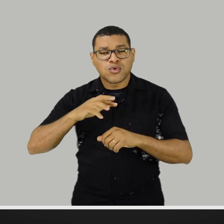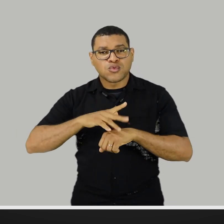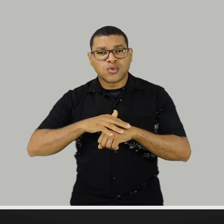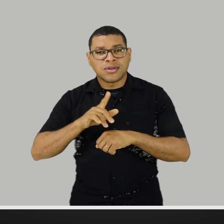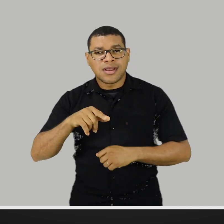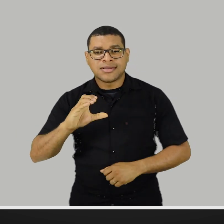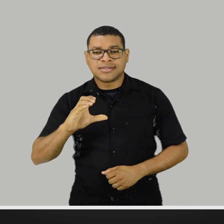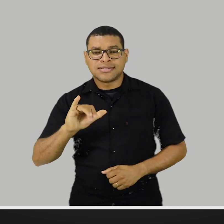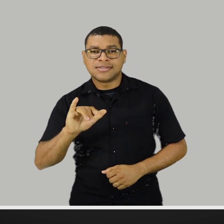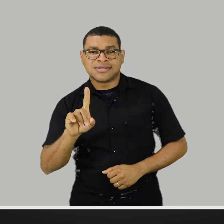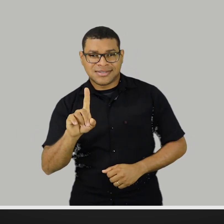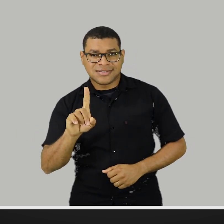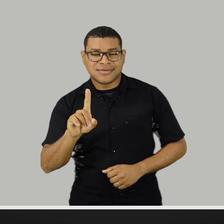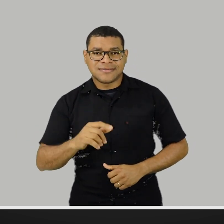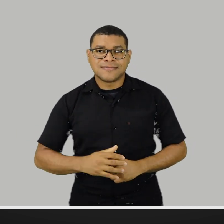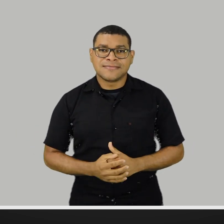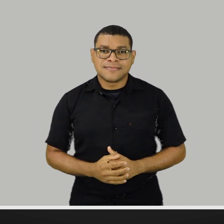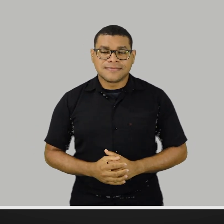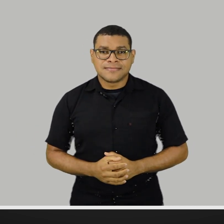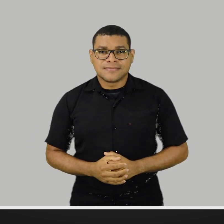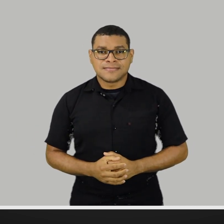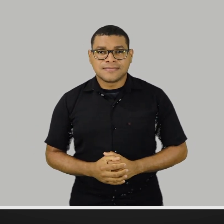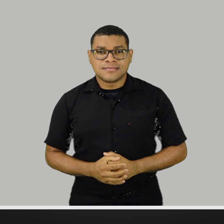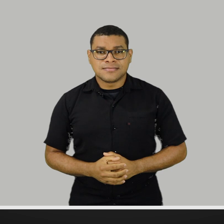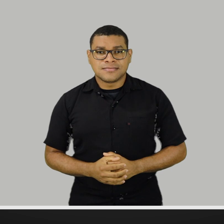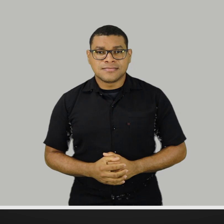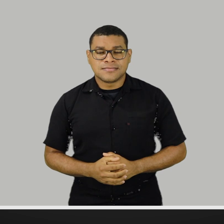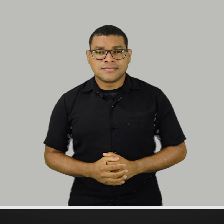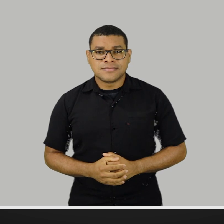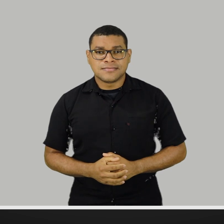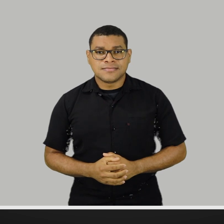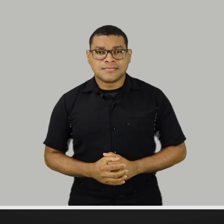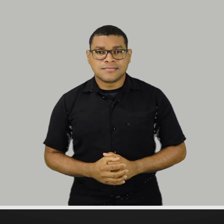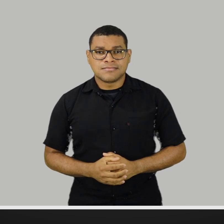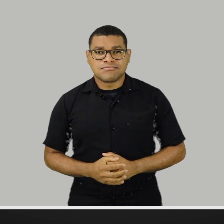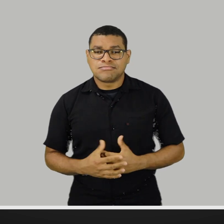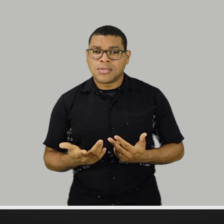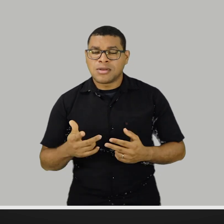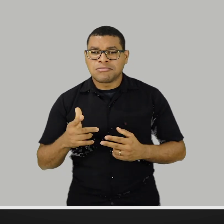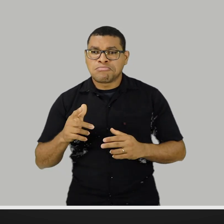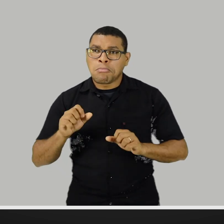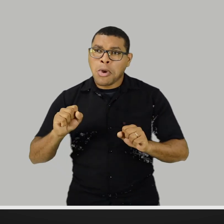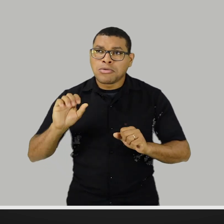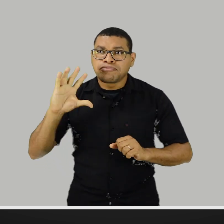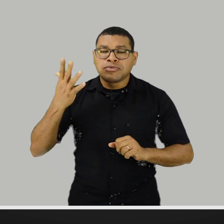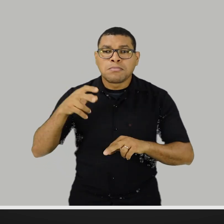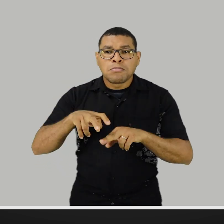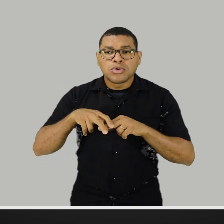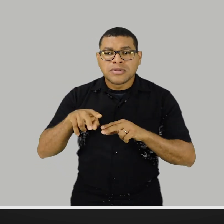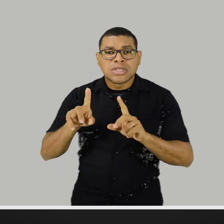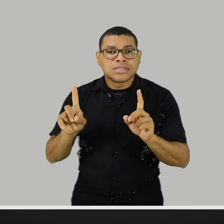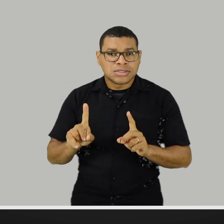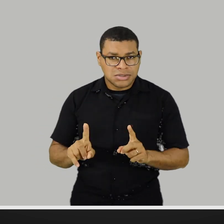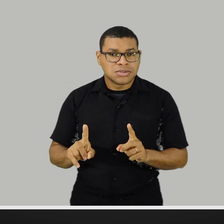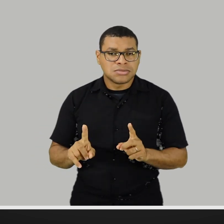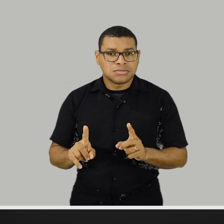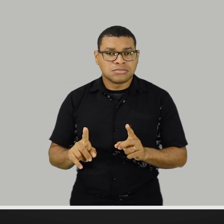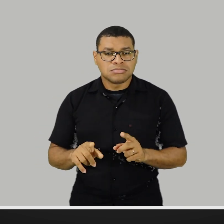D Cid b a provável causa da deficiência e se